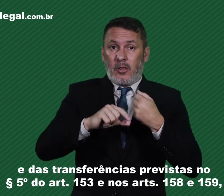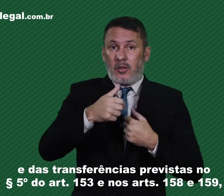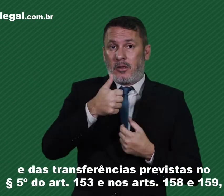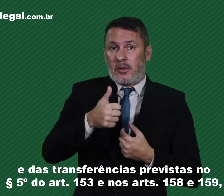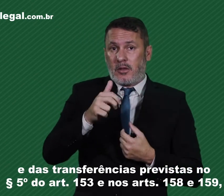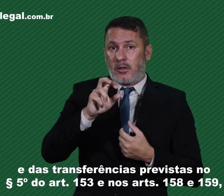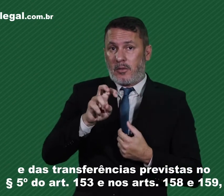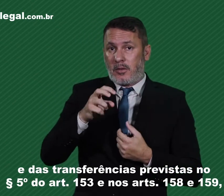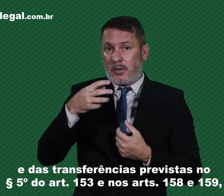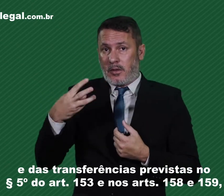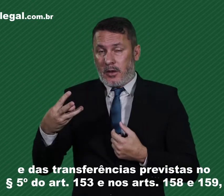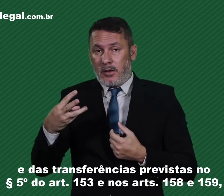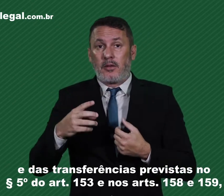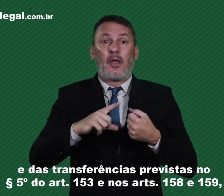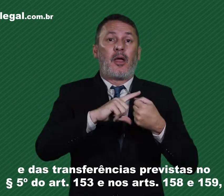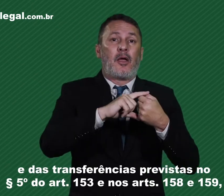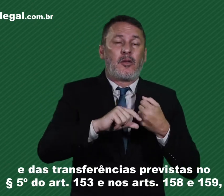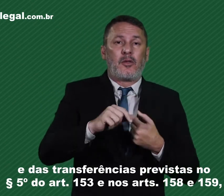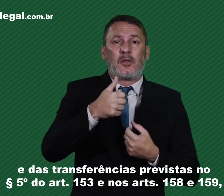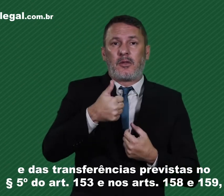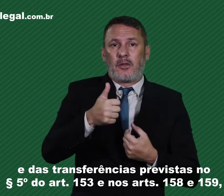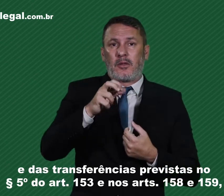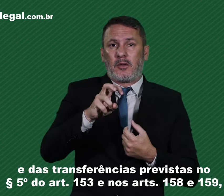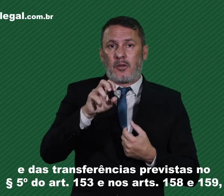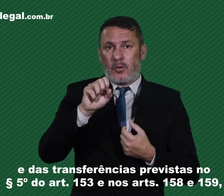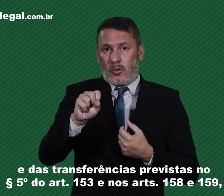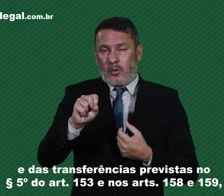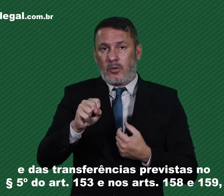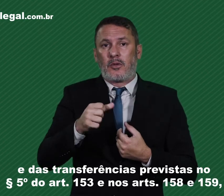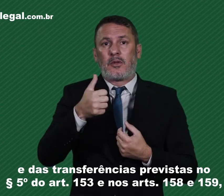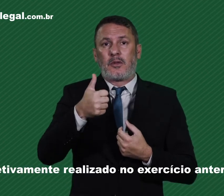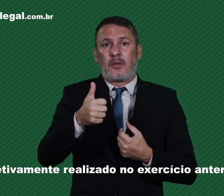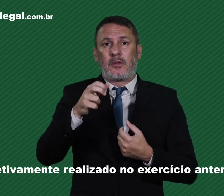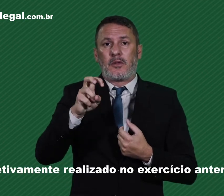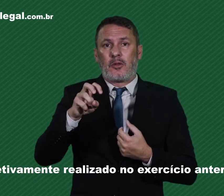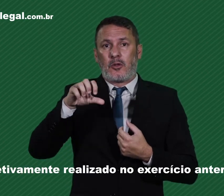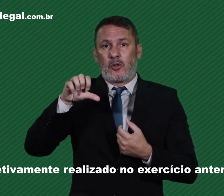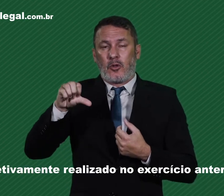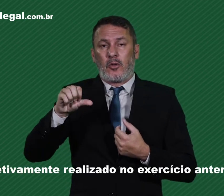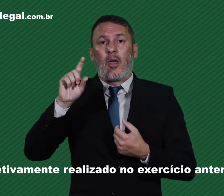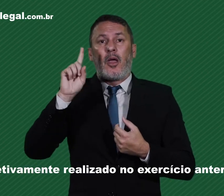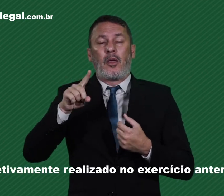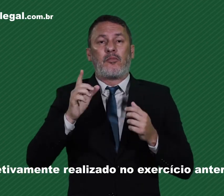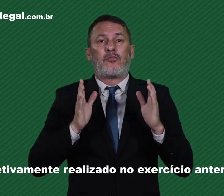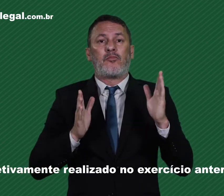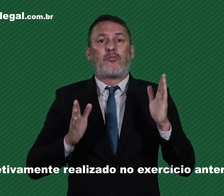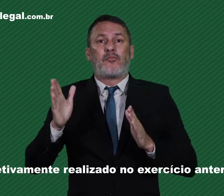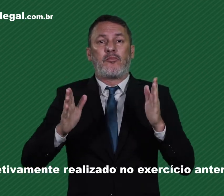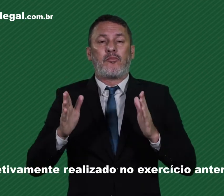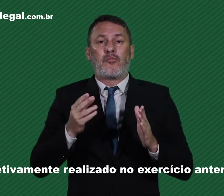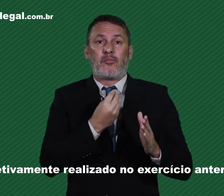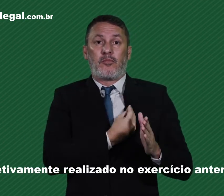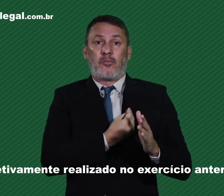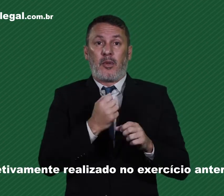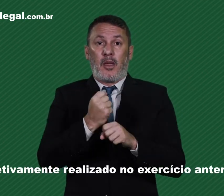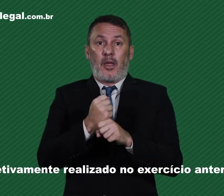e nos artigos 158/159 efetivamente realizados no exercício